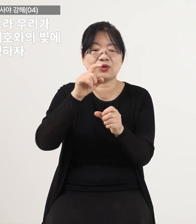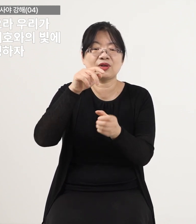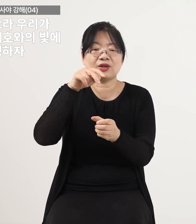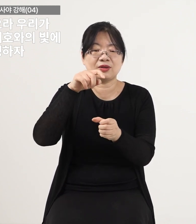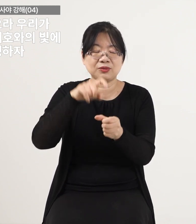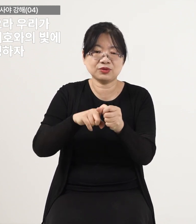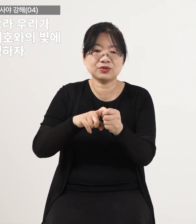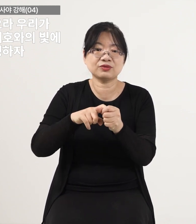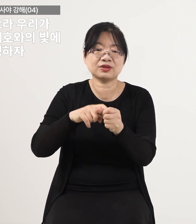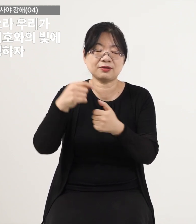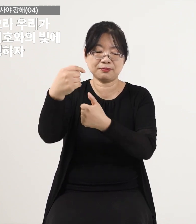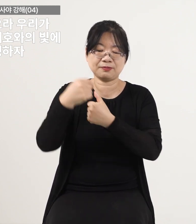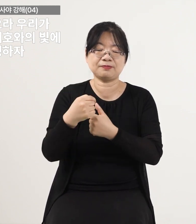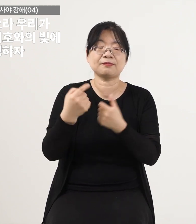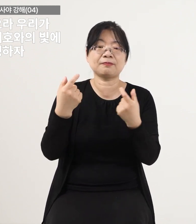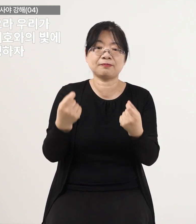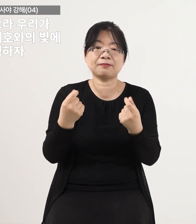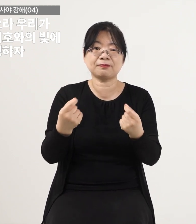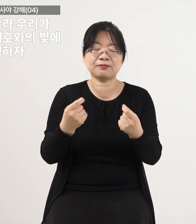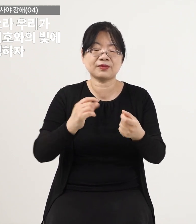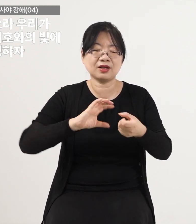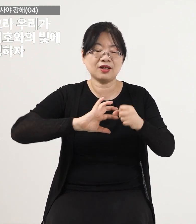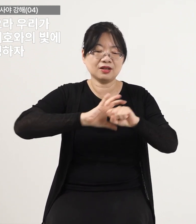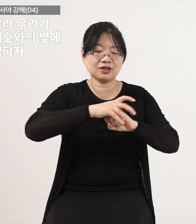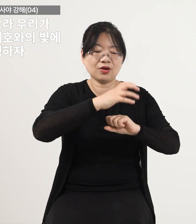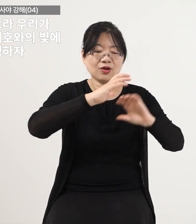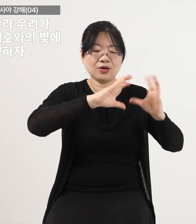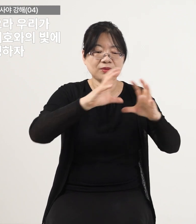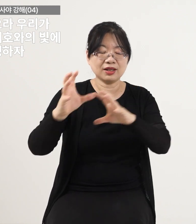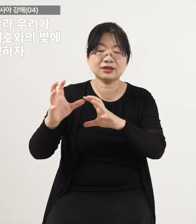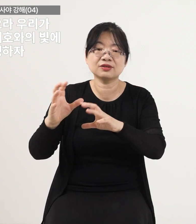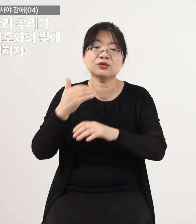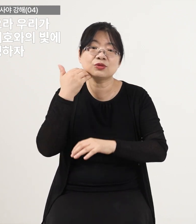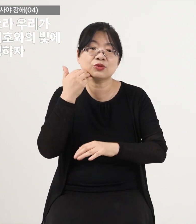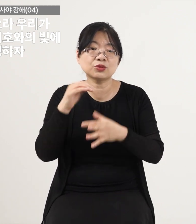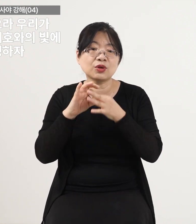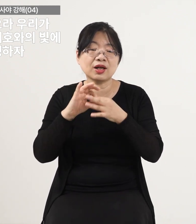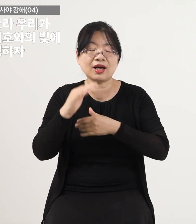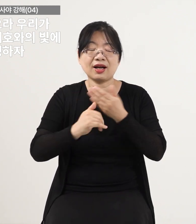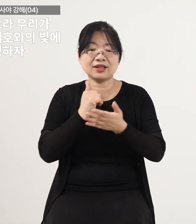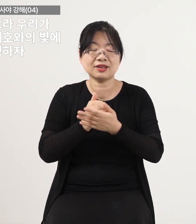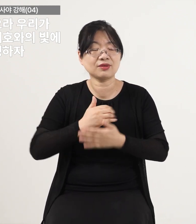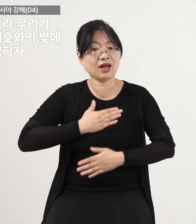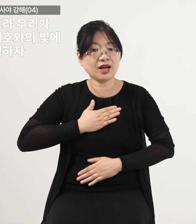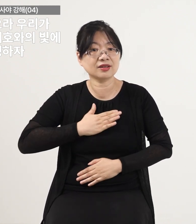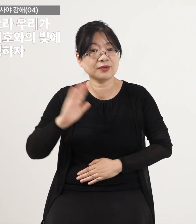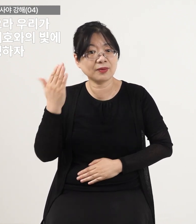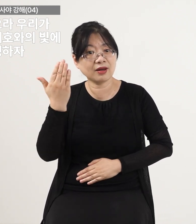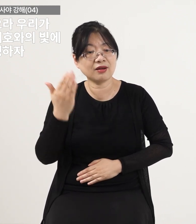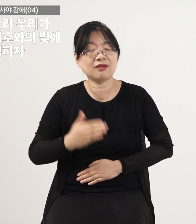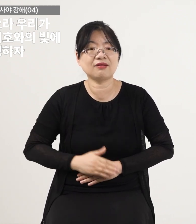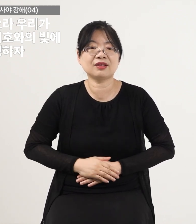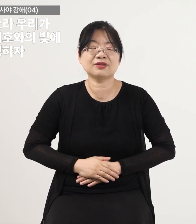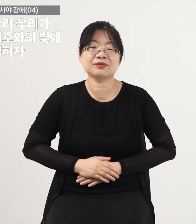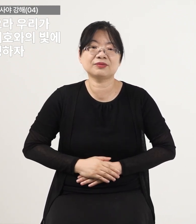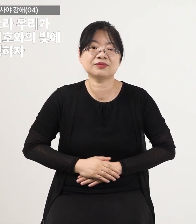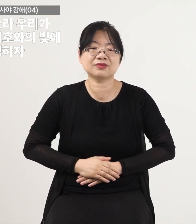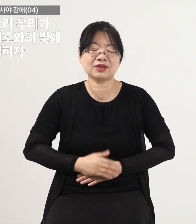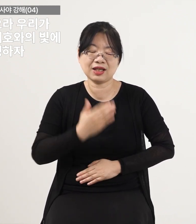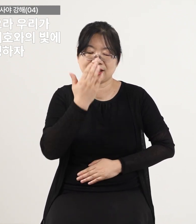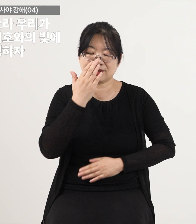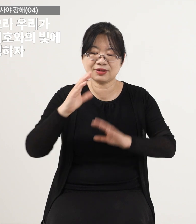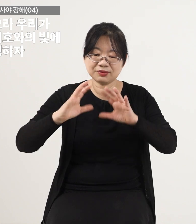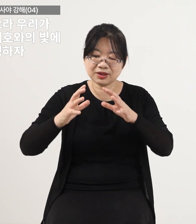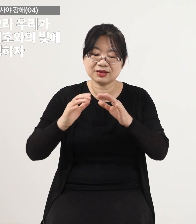명령입니다. 열방들이 누구를 통해 하나님을 알게 됐다는 뜻입니까?